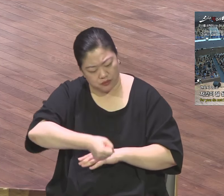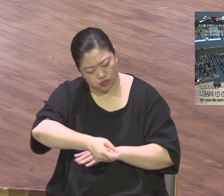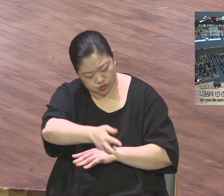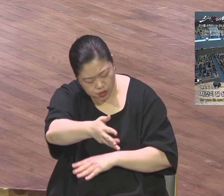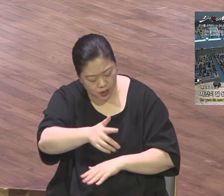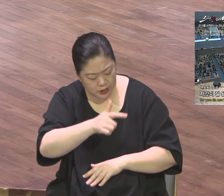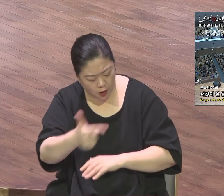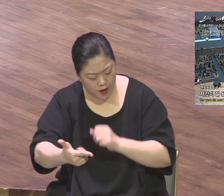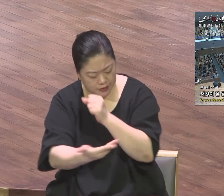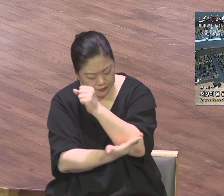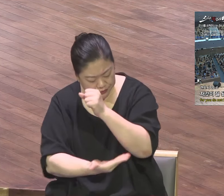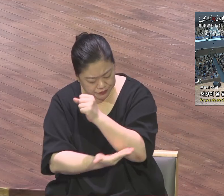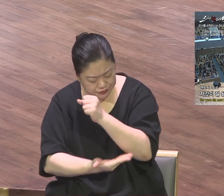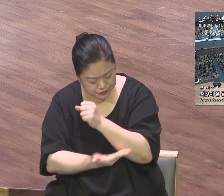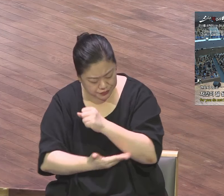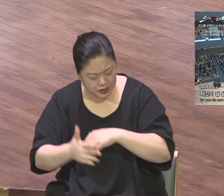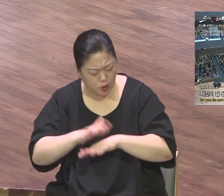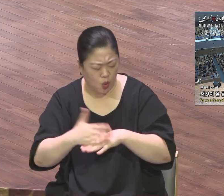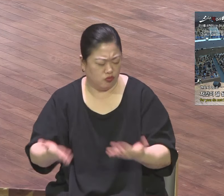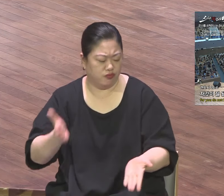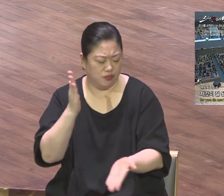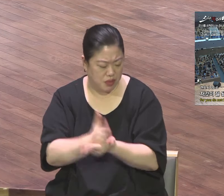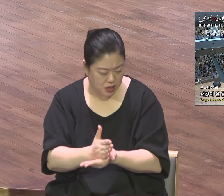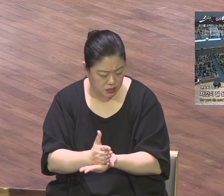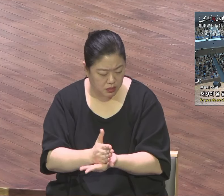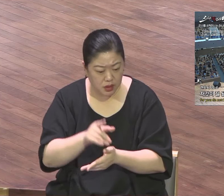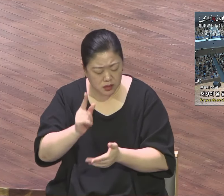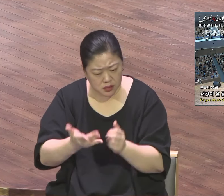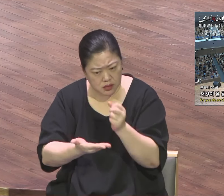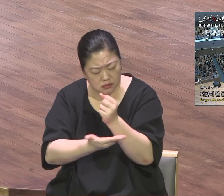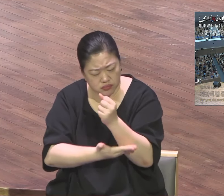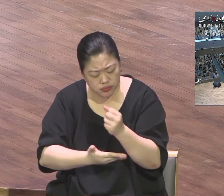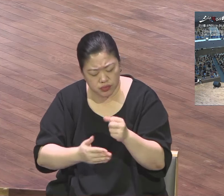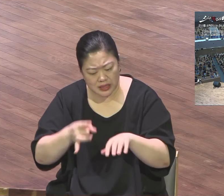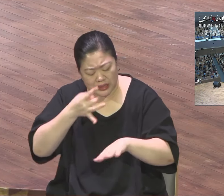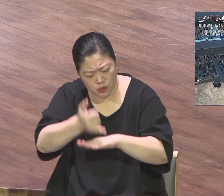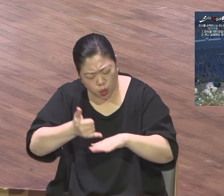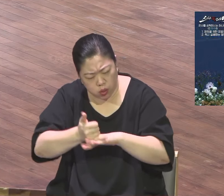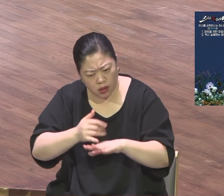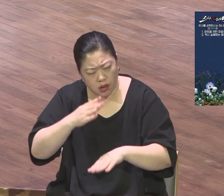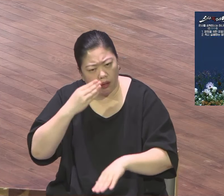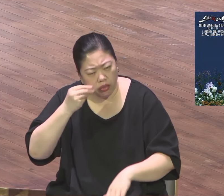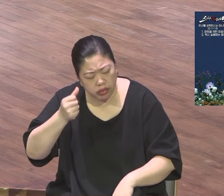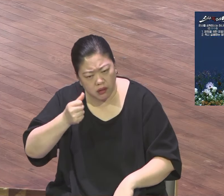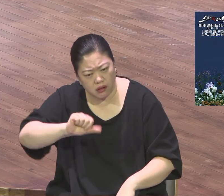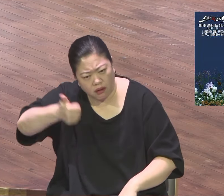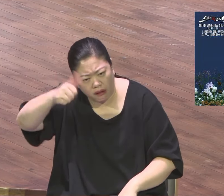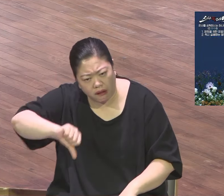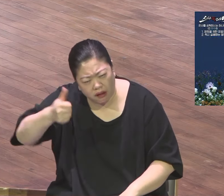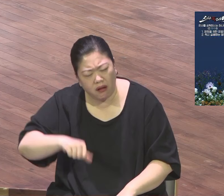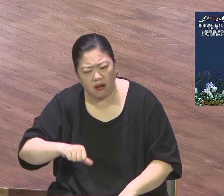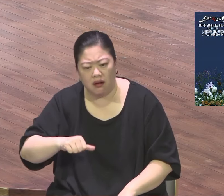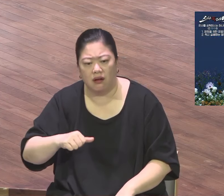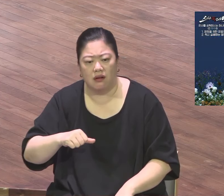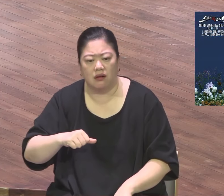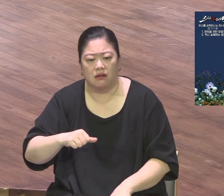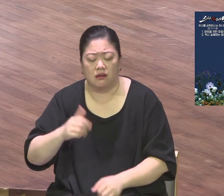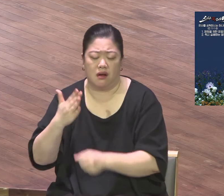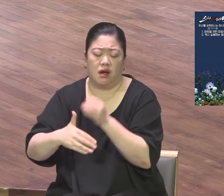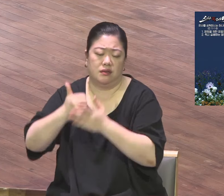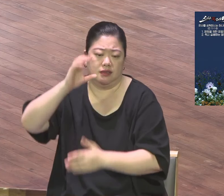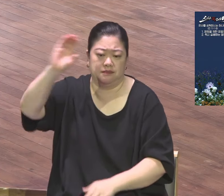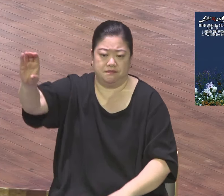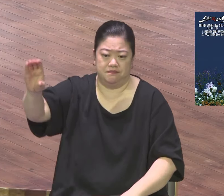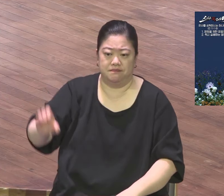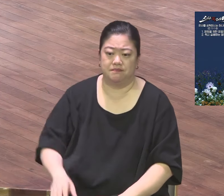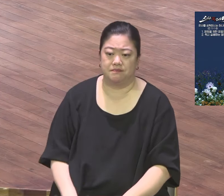되는지 혹 둘이 다 잘 되는지 알지 못함이니라. 솔로몬은 모든 일을요 하나님의 손에